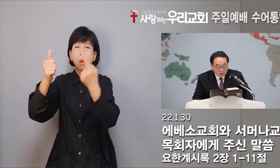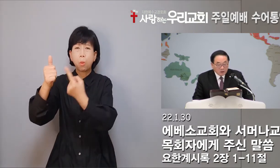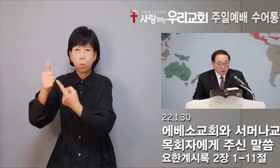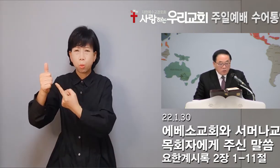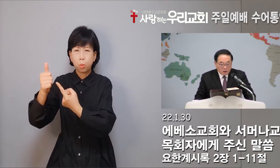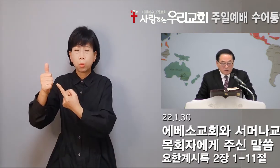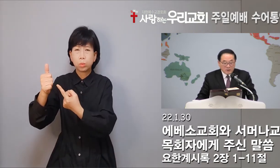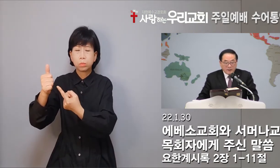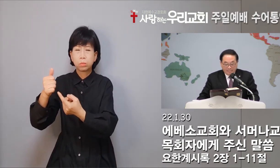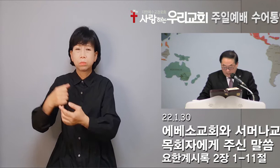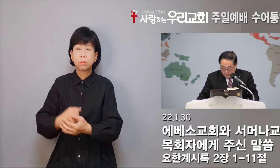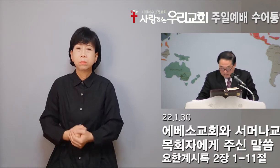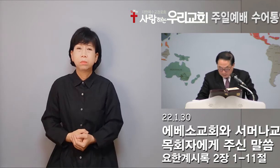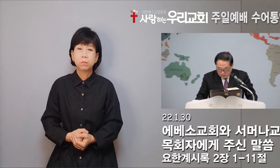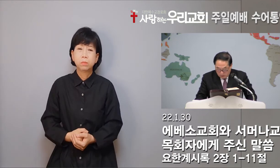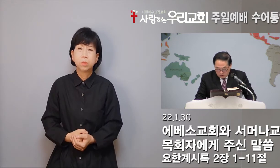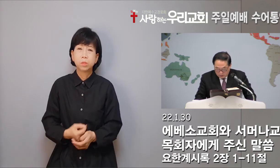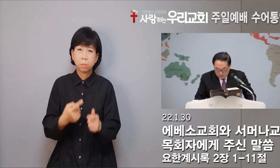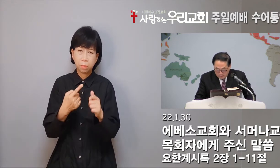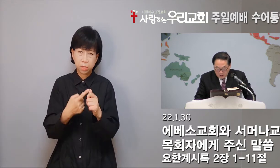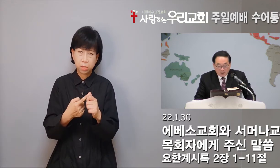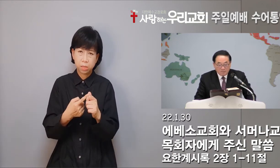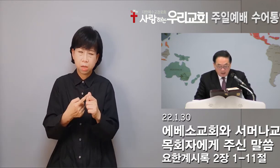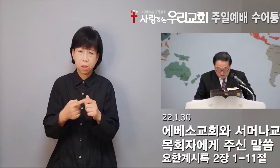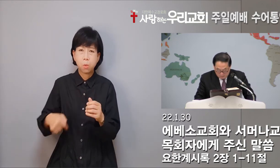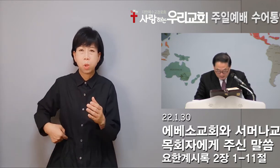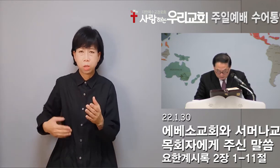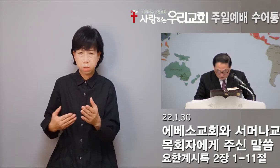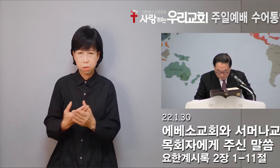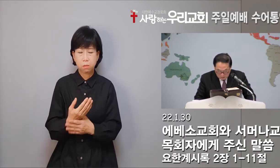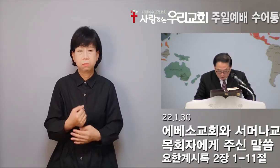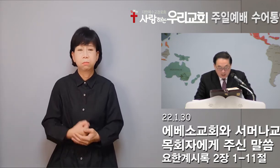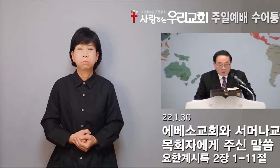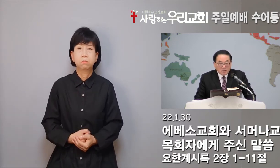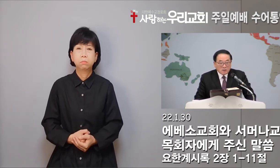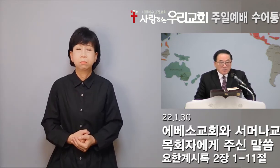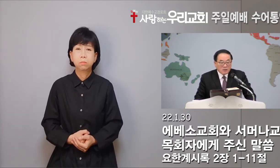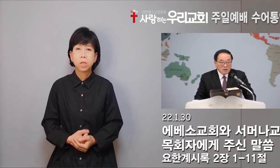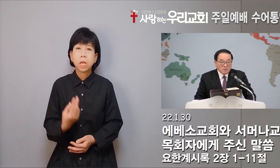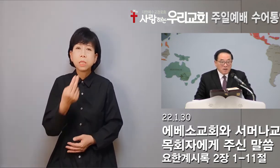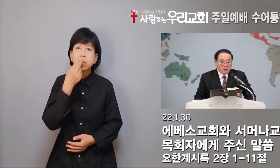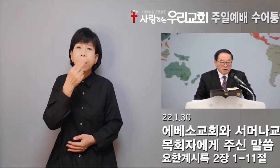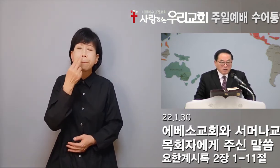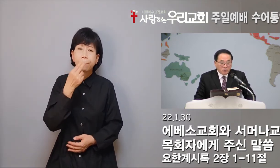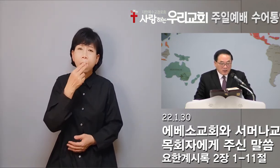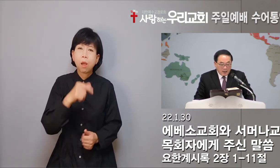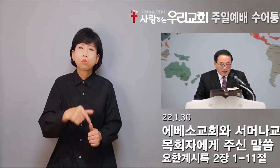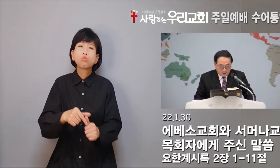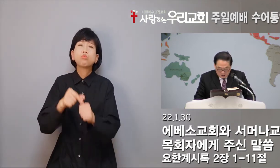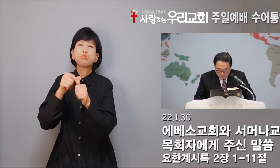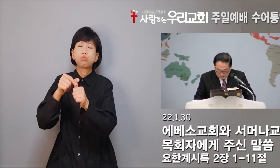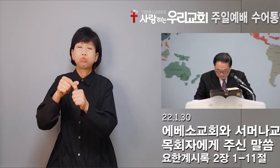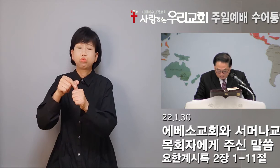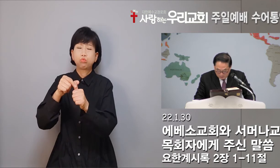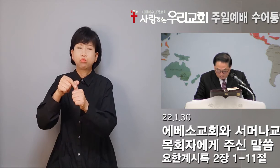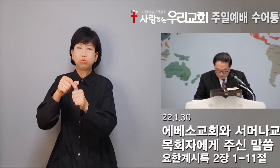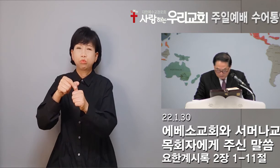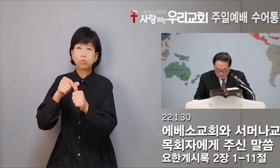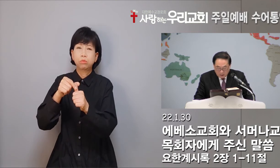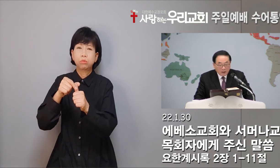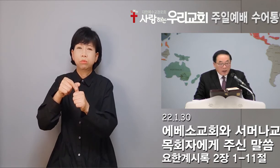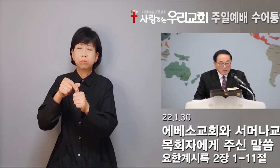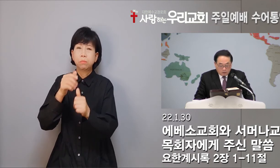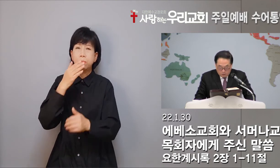단회적 성격의 회개입니다. 사도행전 11장 18절 말씀을 보면 이것은 생명을 얻는 회개다 이렇게 말씀하고